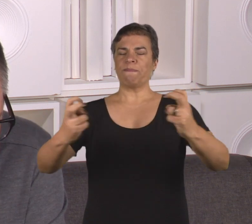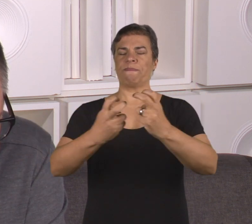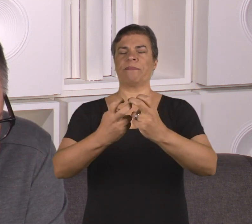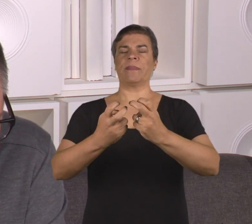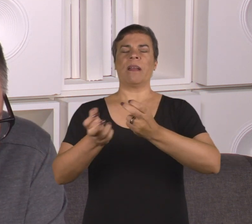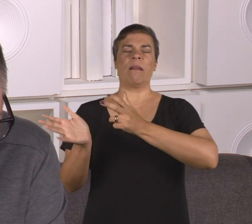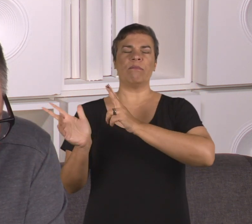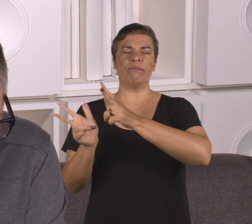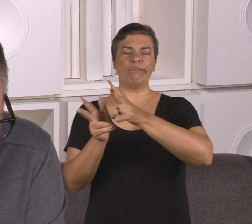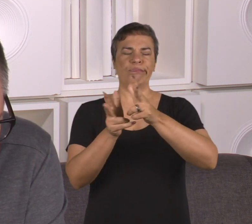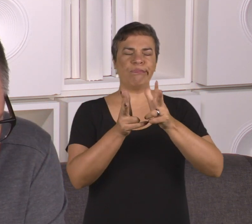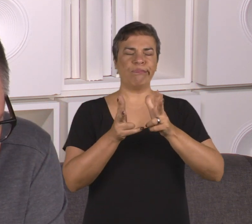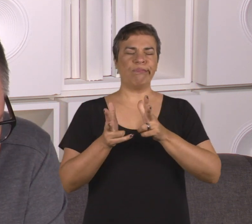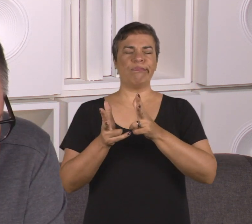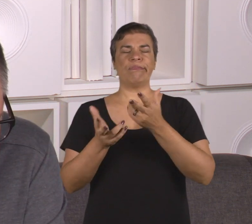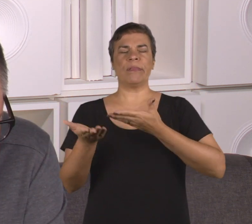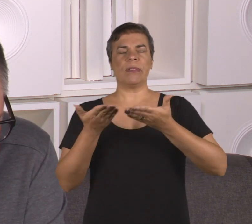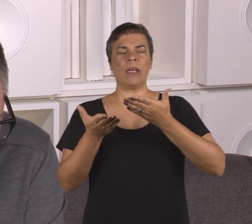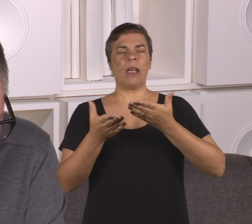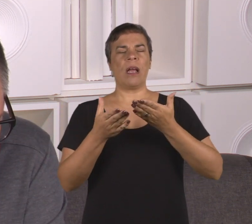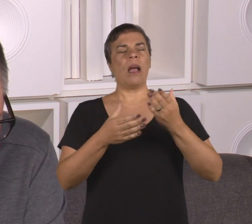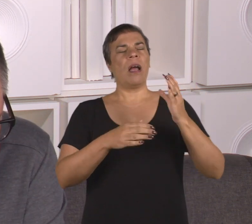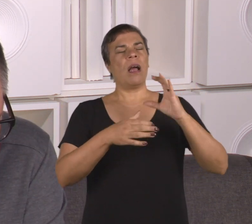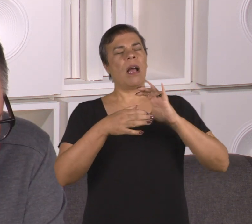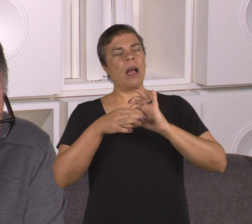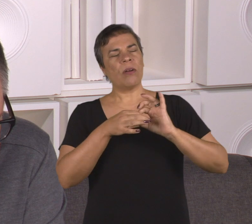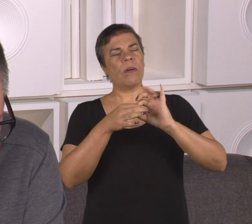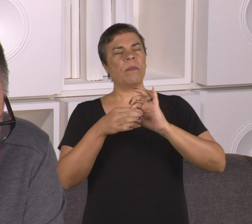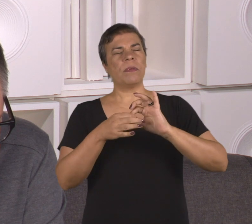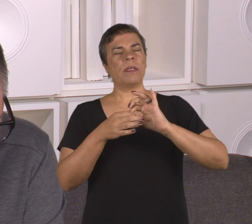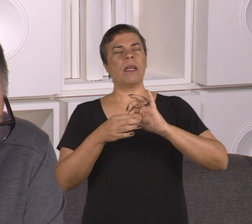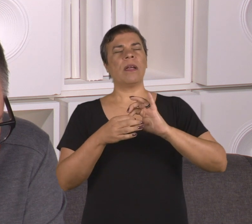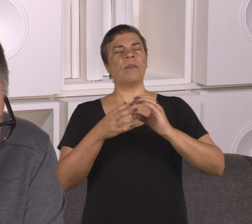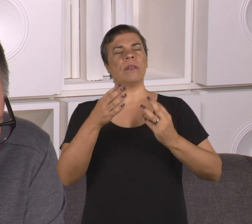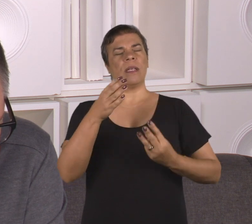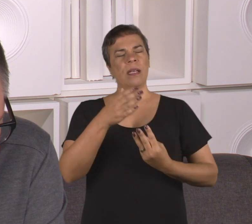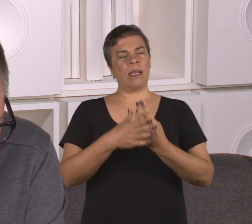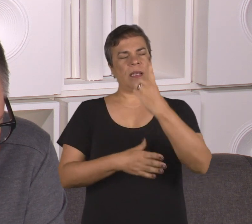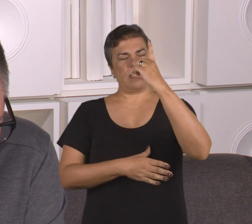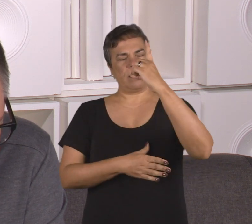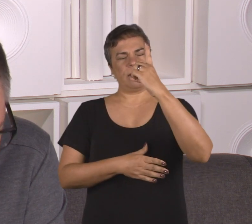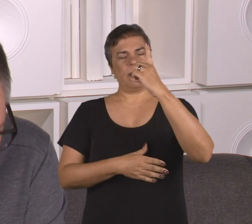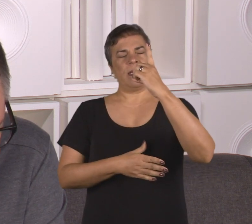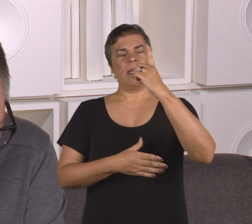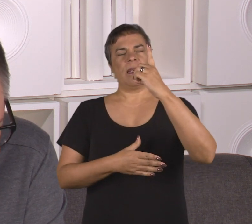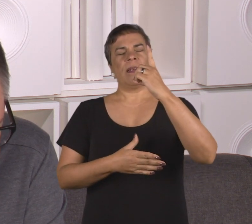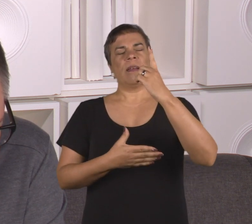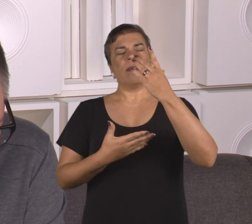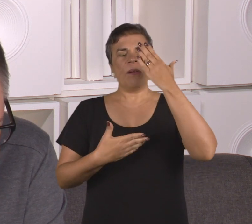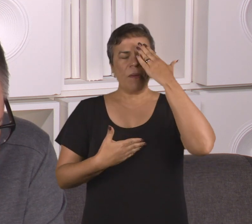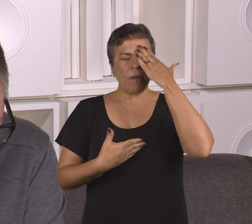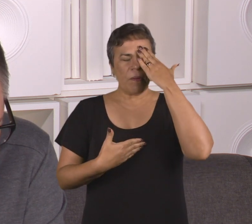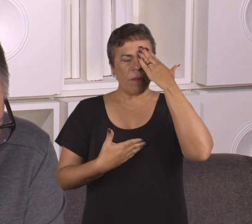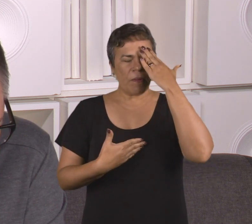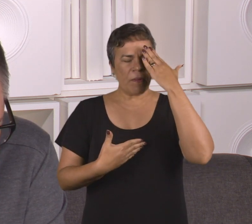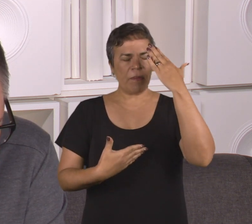a comunhão do Pai, do Filho e do Espírito Santo. Obrigado,